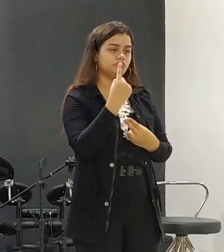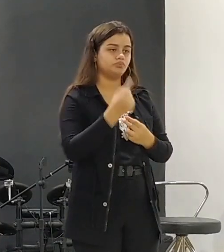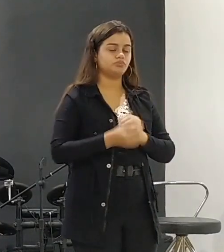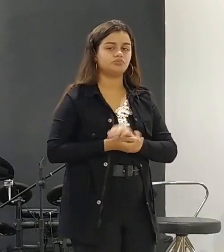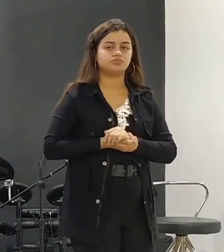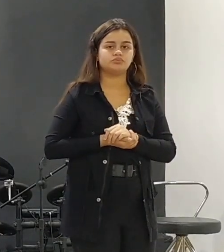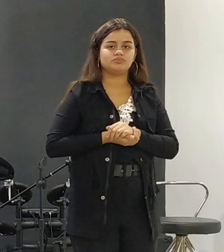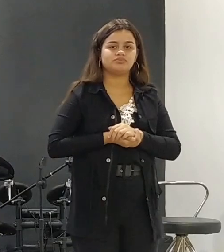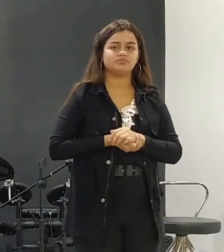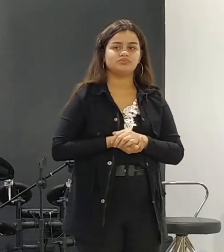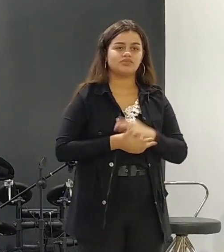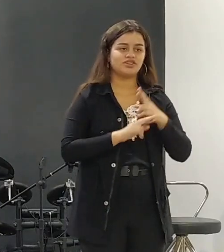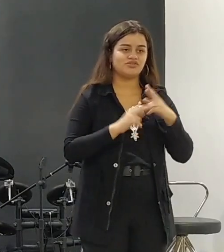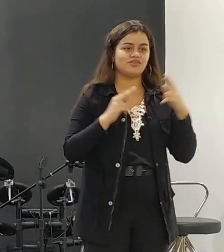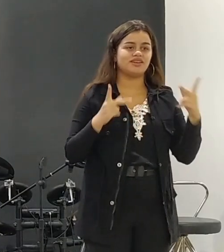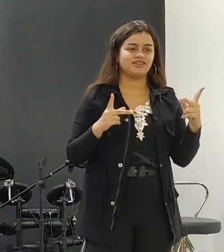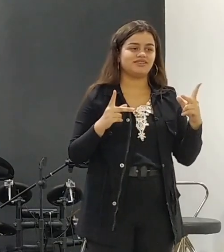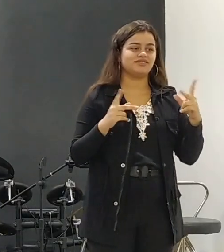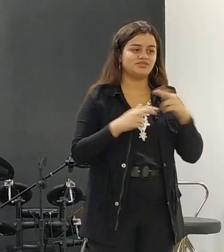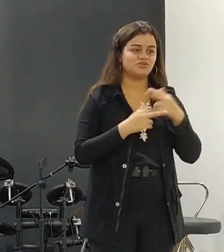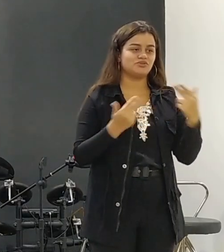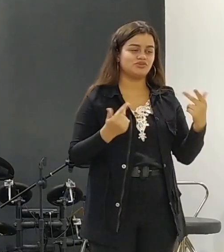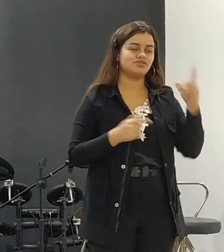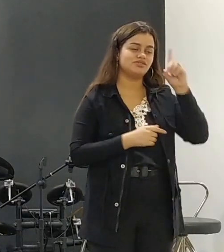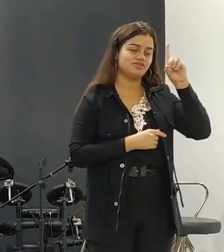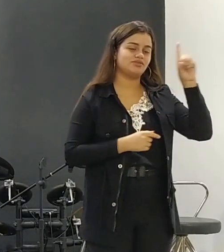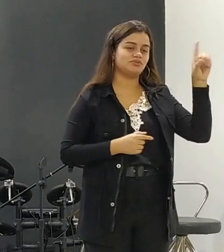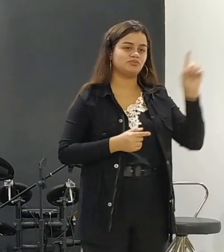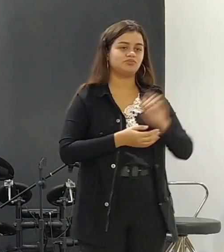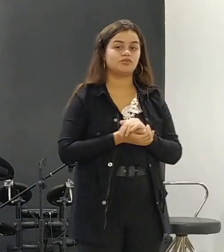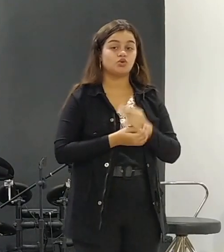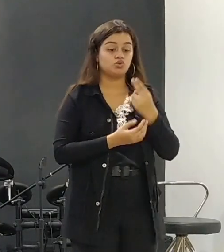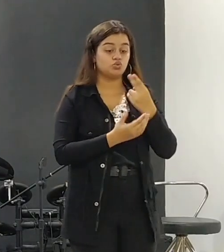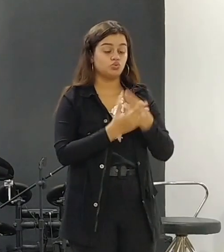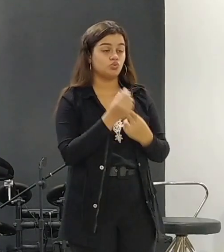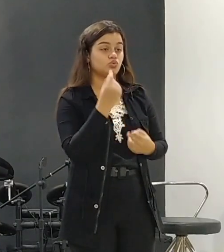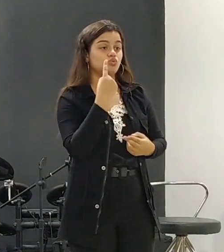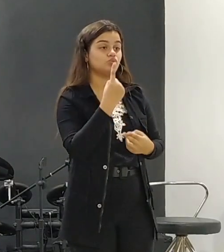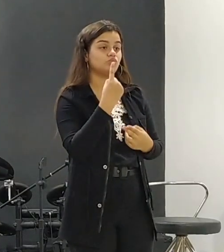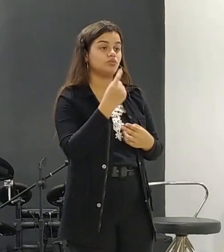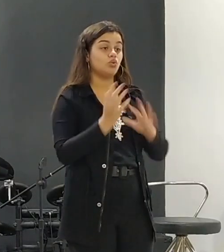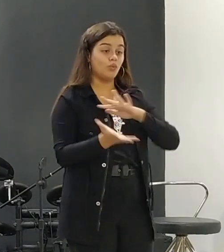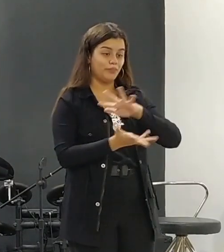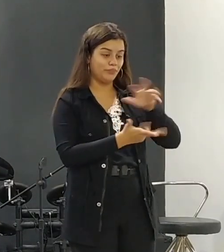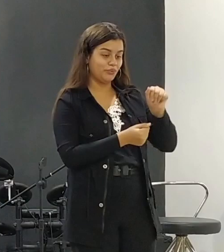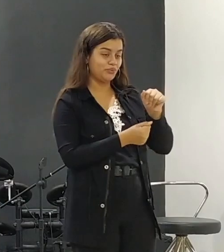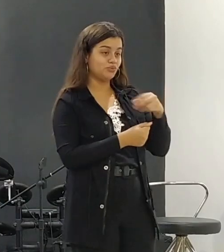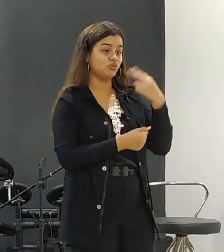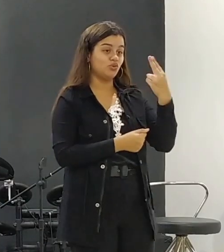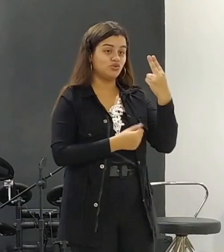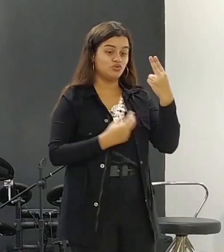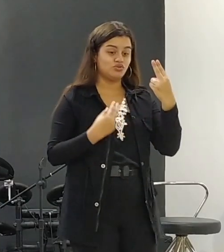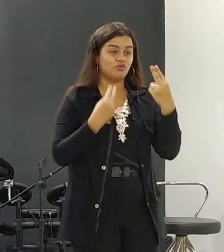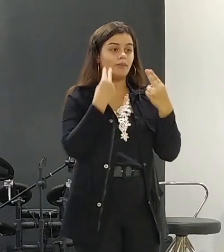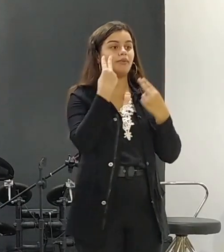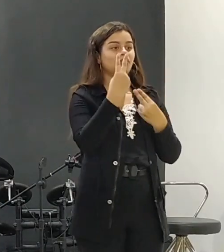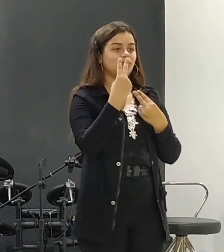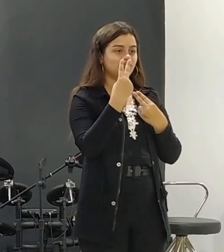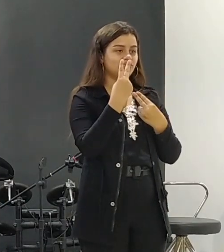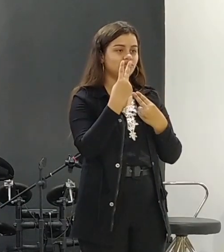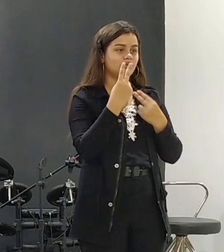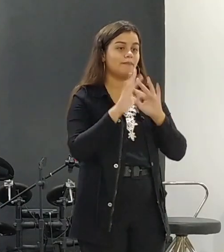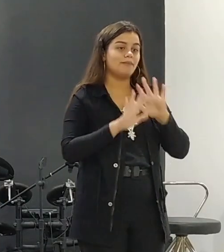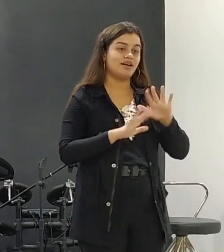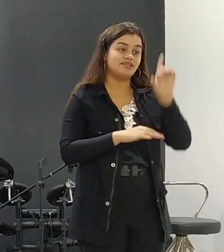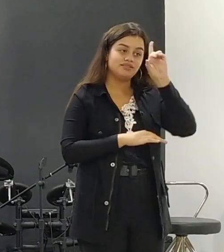um. Matemática de Deus é diferente, né? Aí no mundo onde dois se unem, forma dois, mas na matemática de Deus, dois se